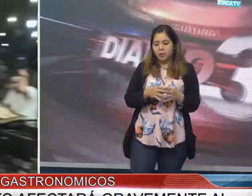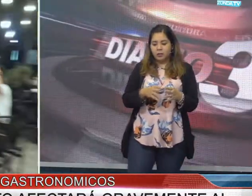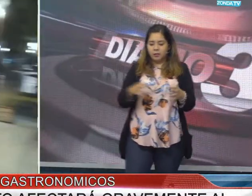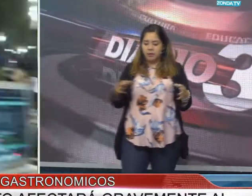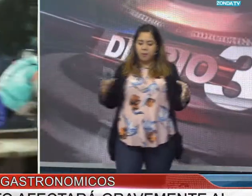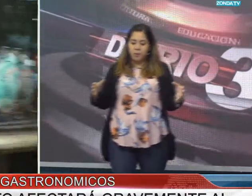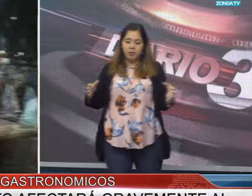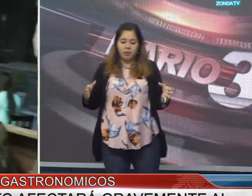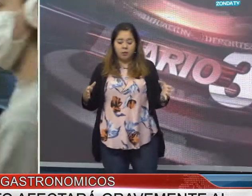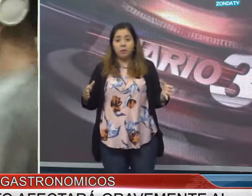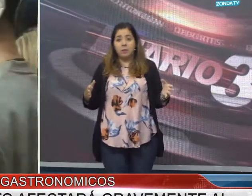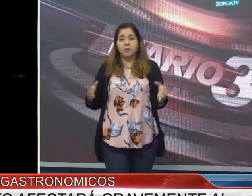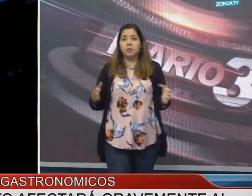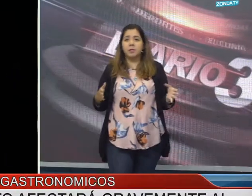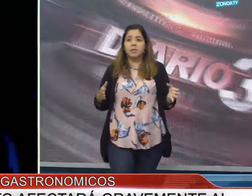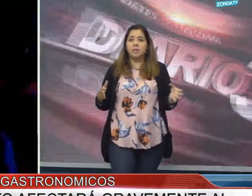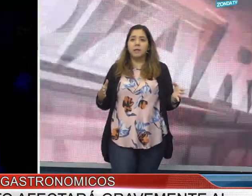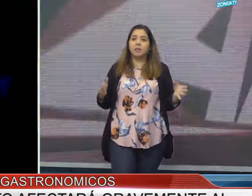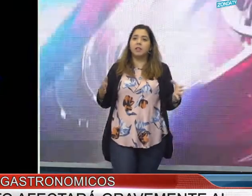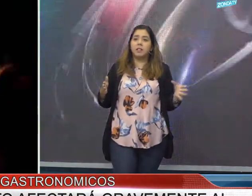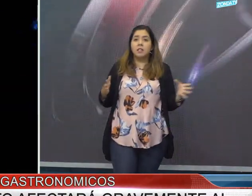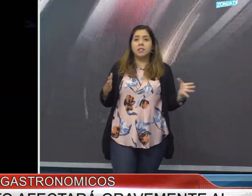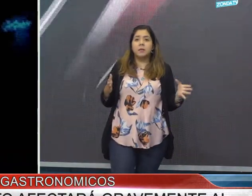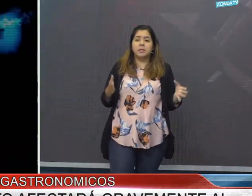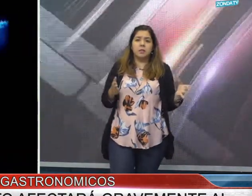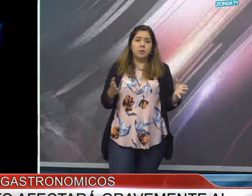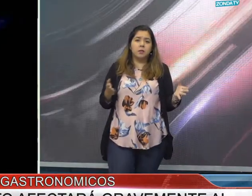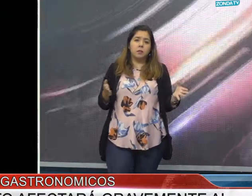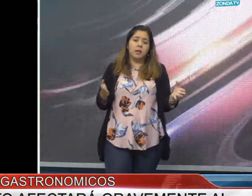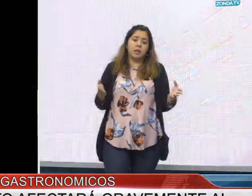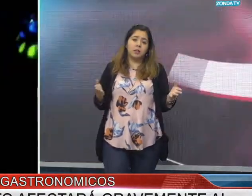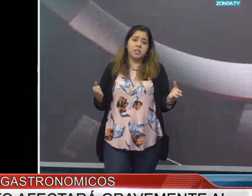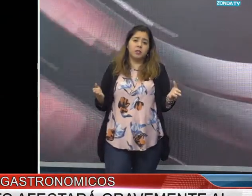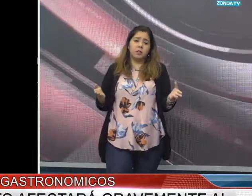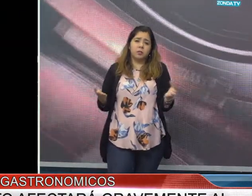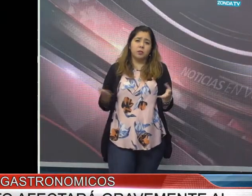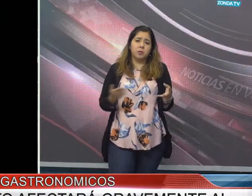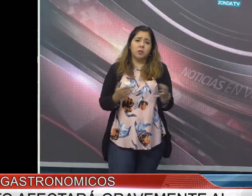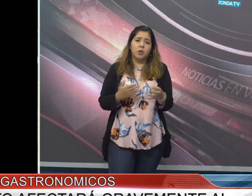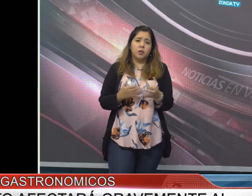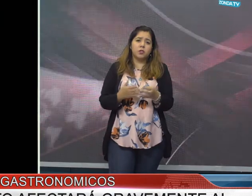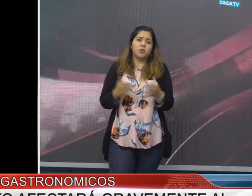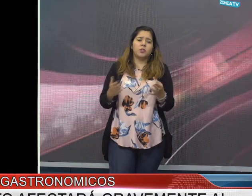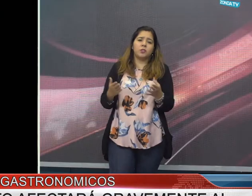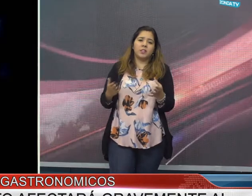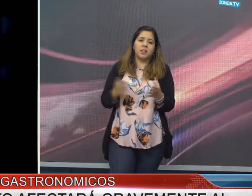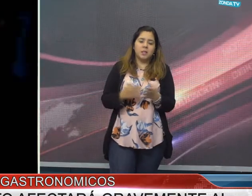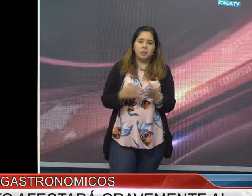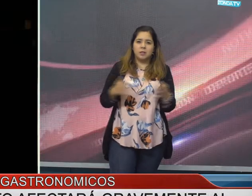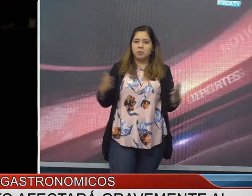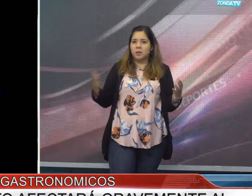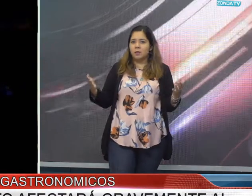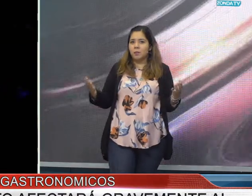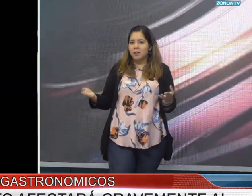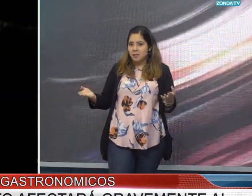en este tiempo de confinamiento, el presidente habla de 3 días hábiles, sin embargo, para lo que es el sector gastronómico, no son solo 3 días hábiles,